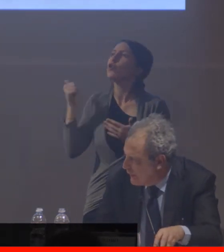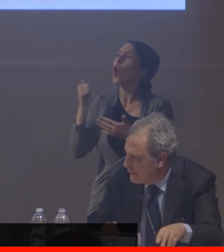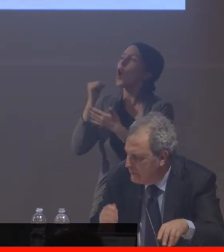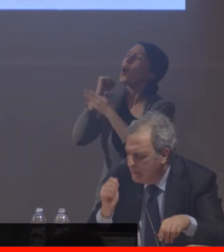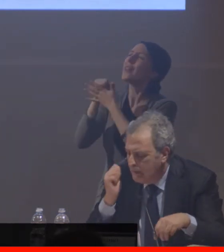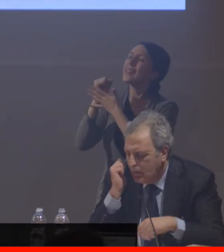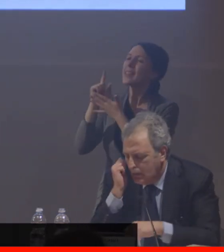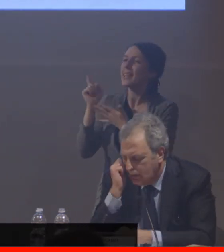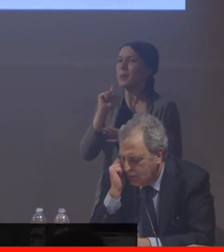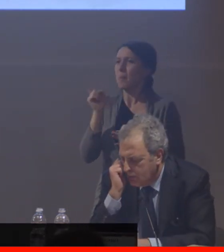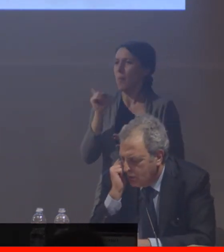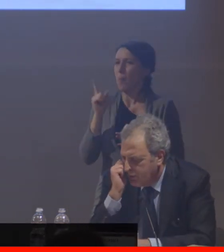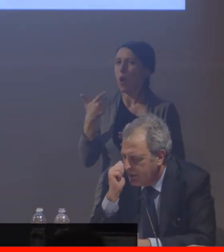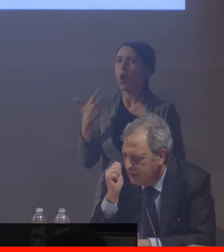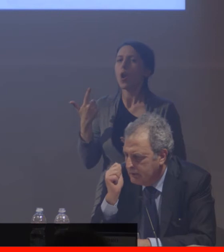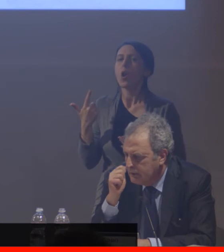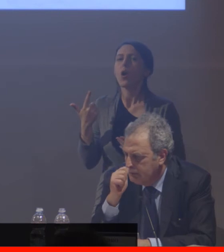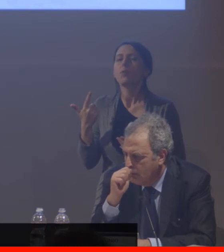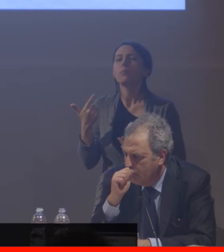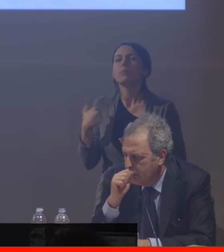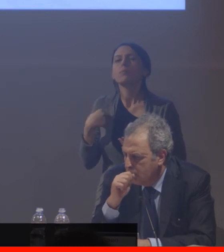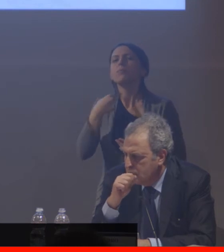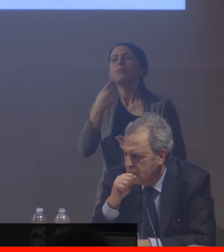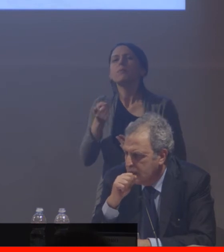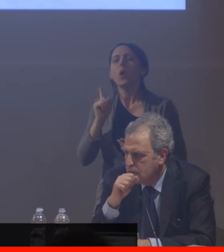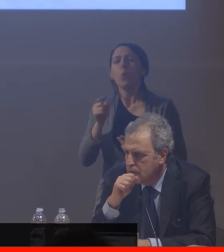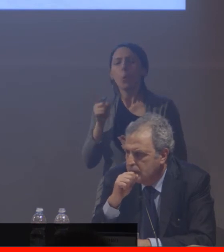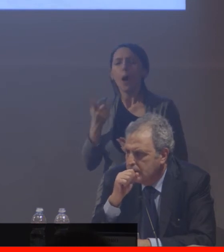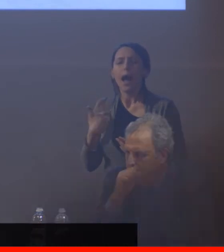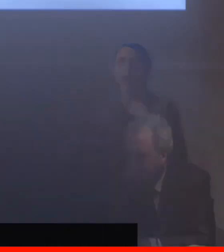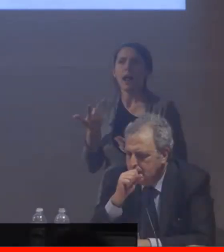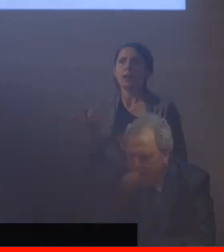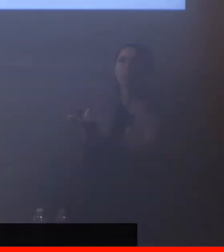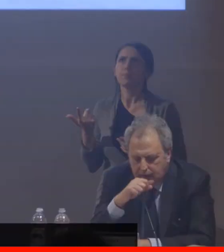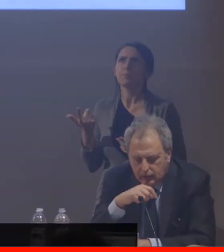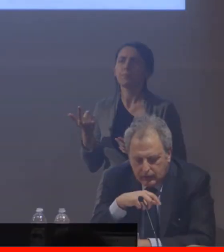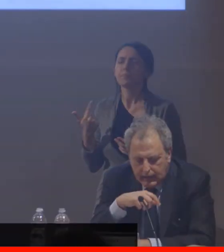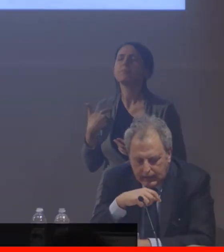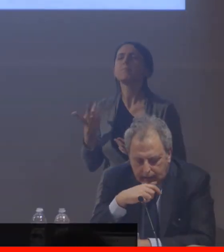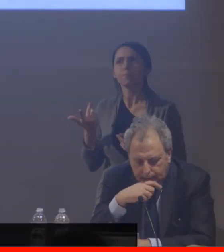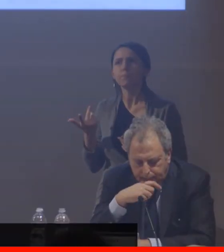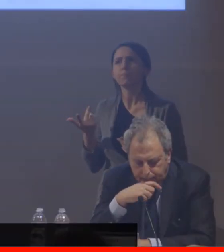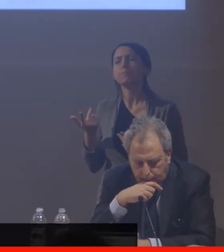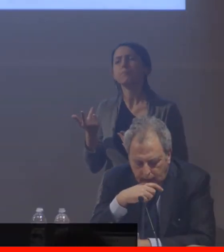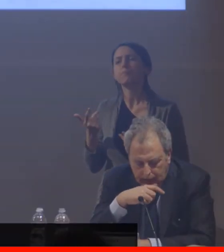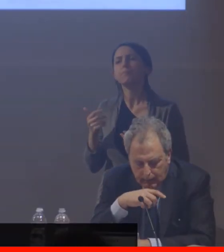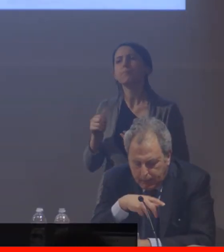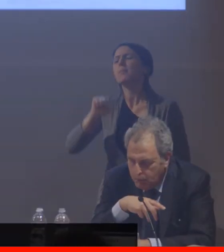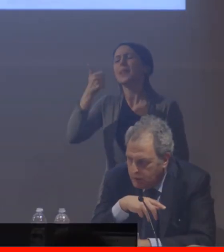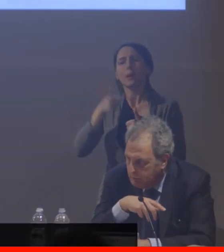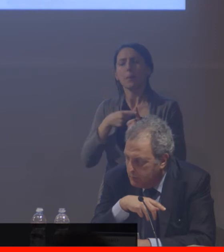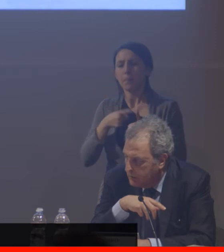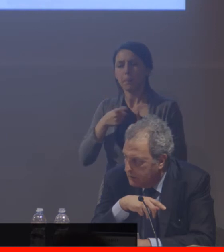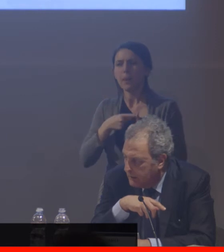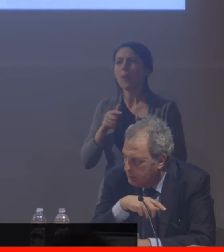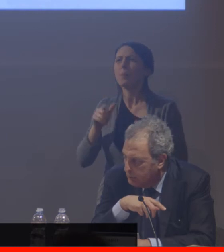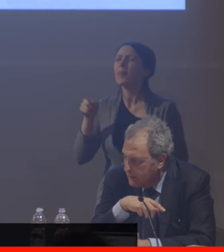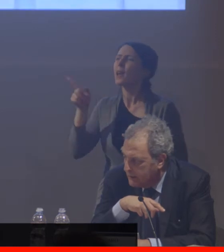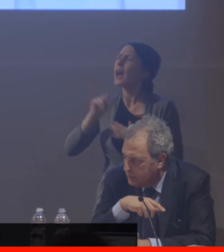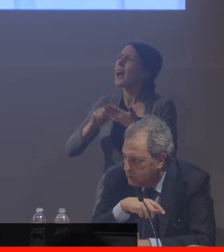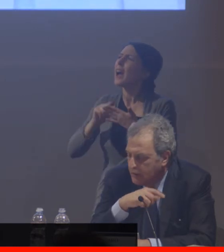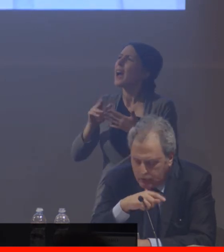piacerebbe fare. Voglio fare un paio di considerazioni partendo dal primo libro che